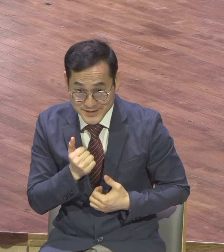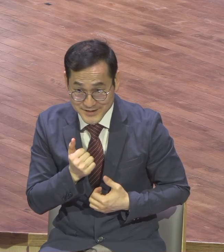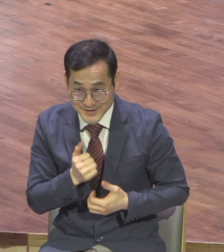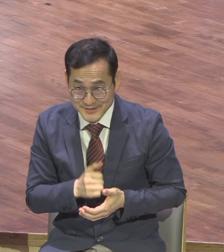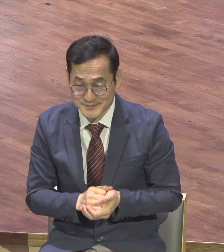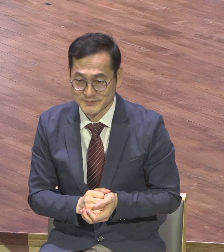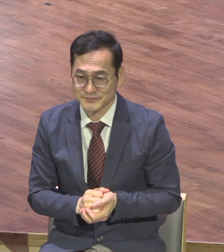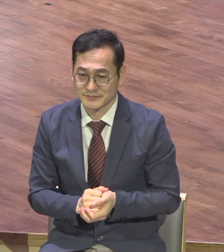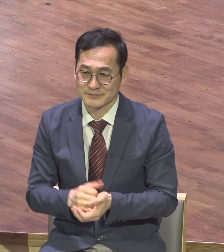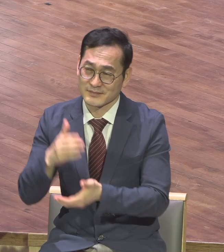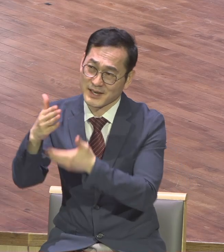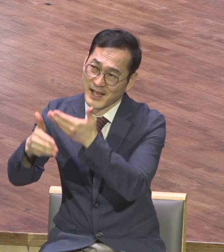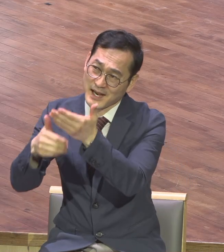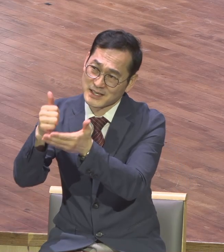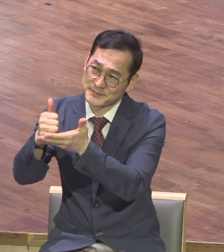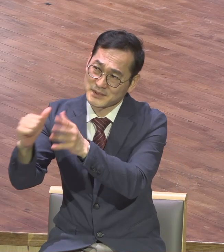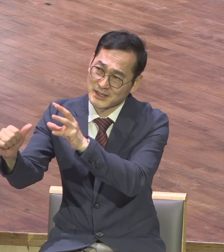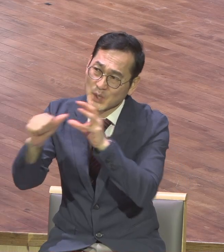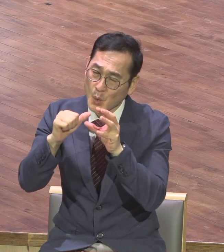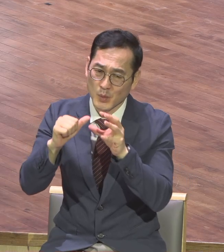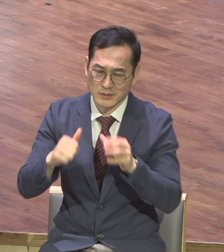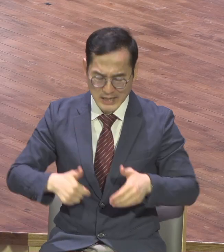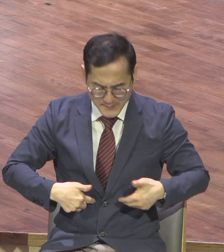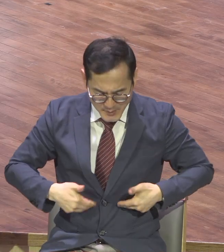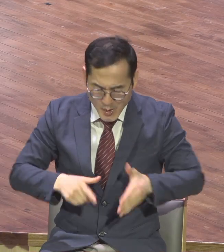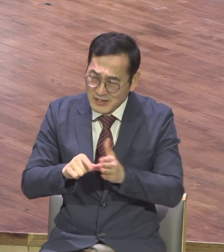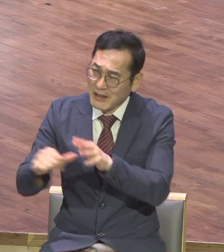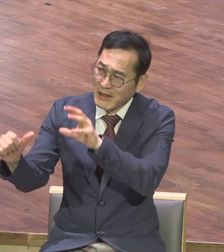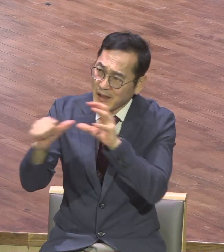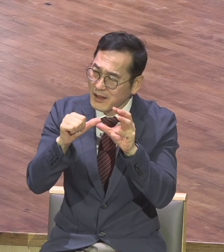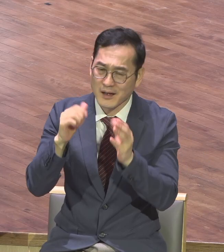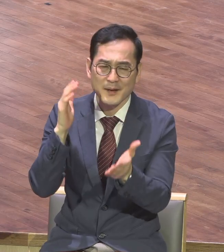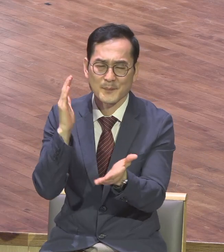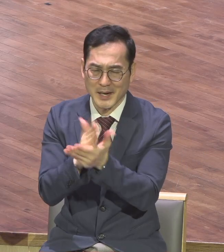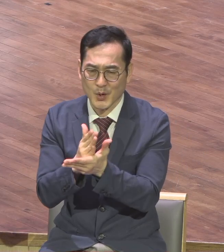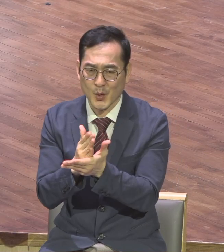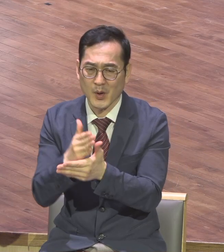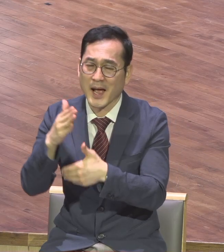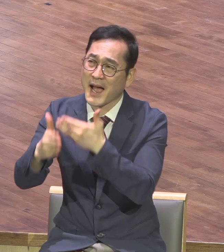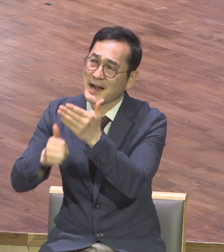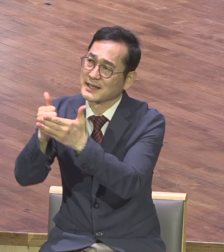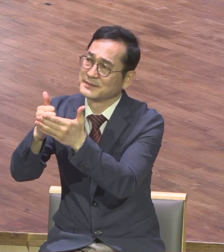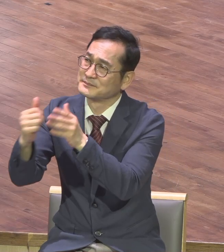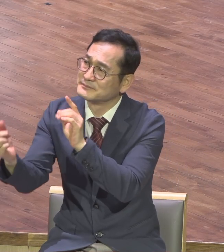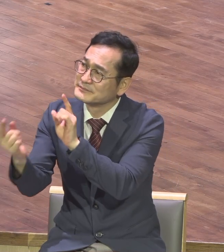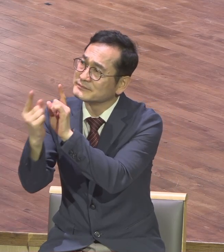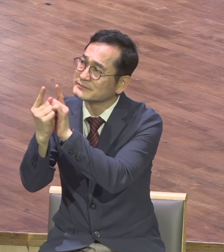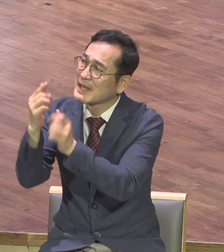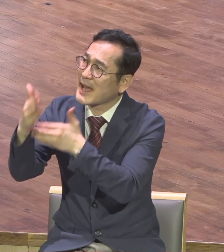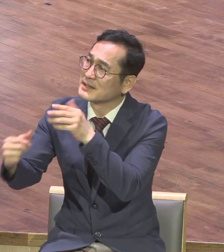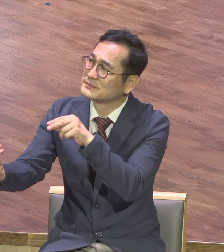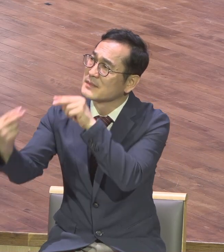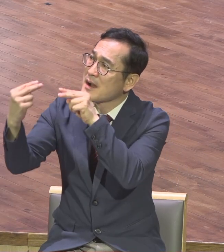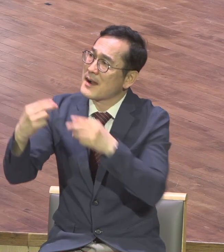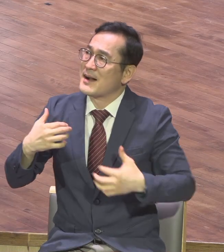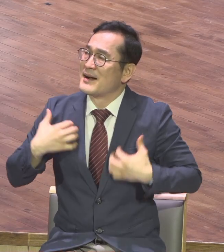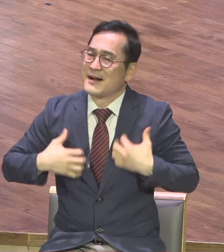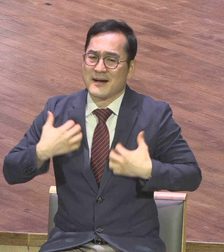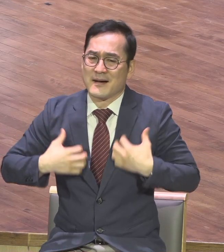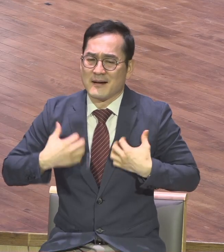하나님을 내 필요에 이용하지 말고 하나님을 즐거워하라.